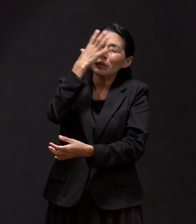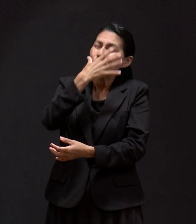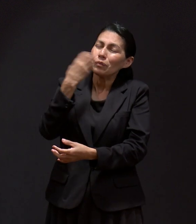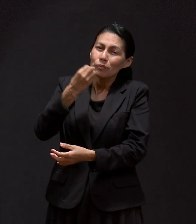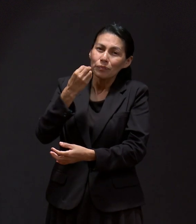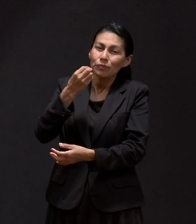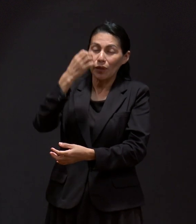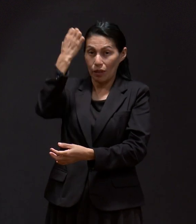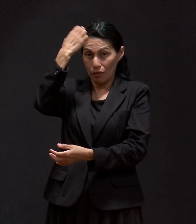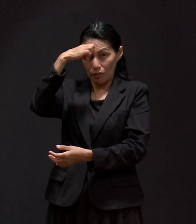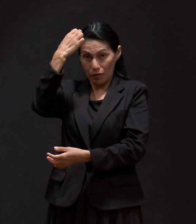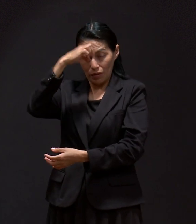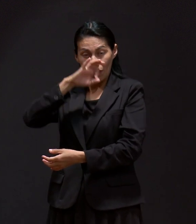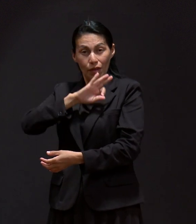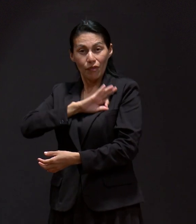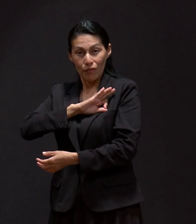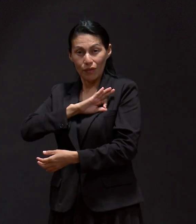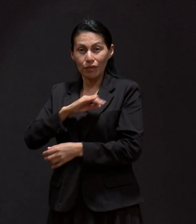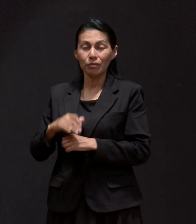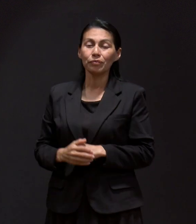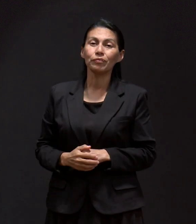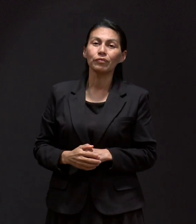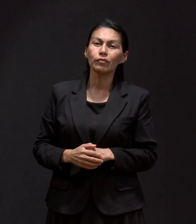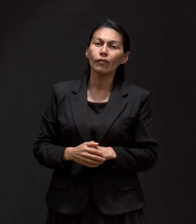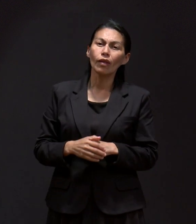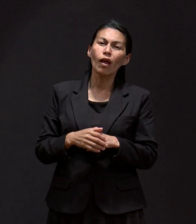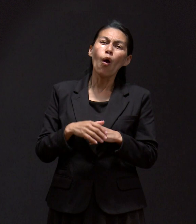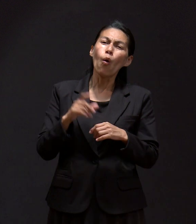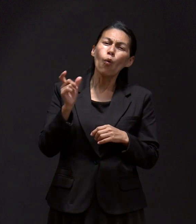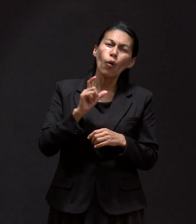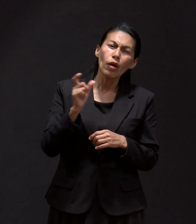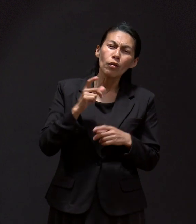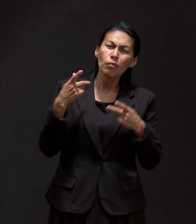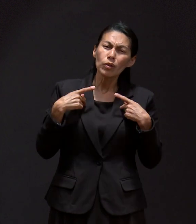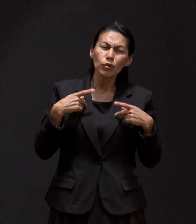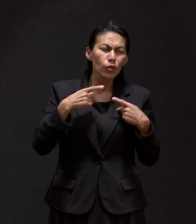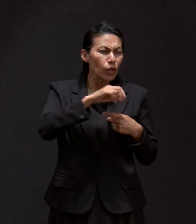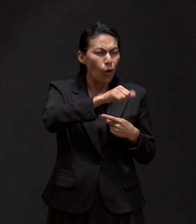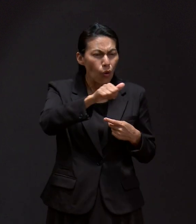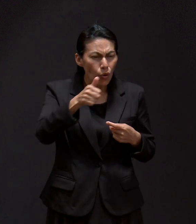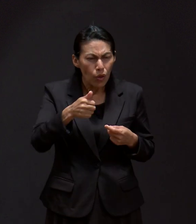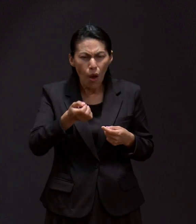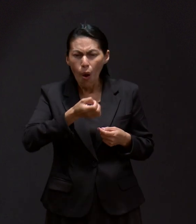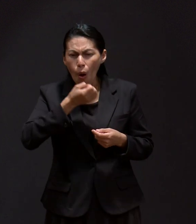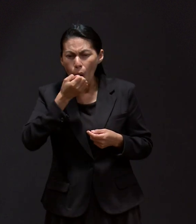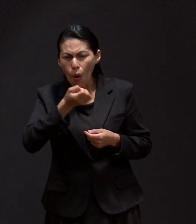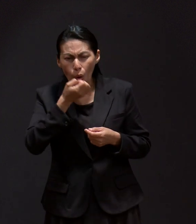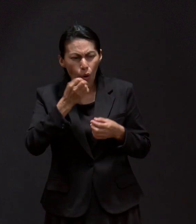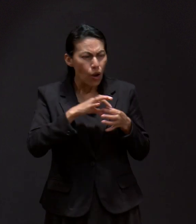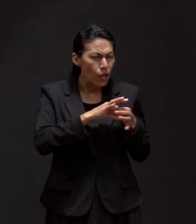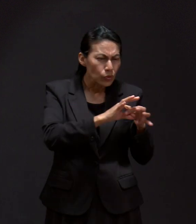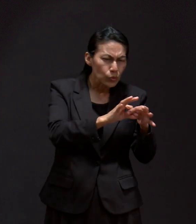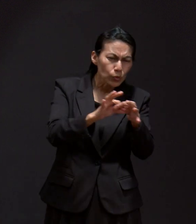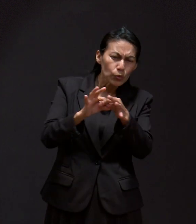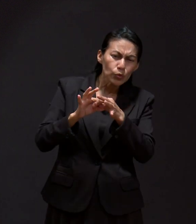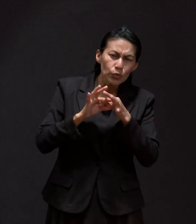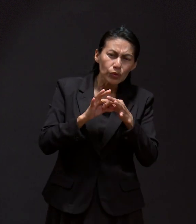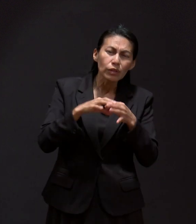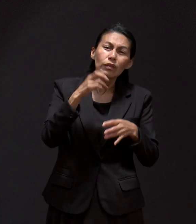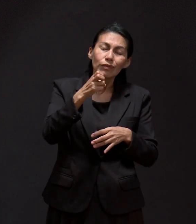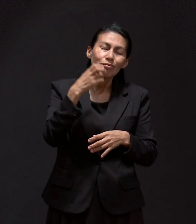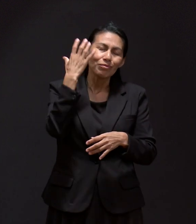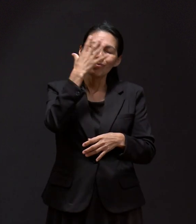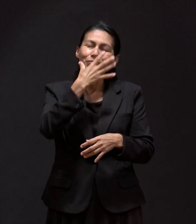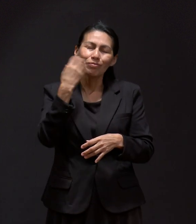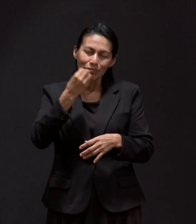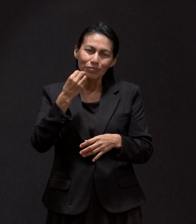experiencia de fe pero también la experiencia de orar con otros apoyándonos mutuamente con personas